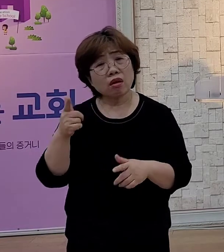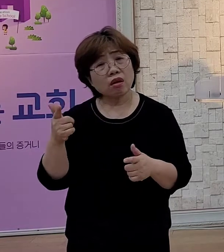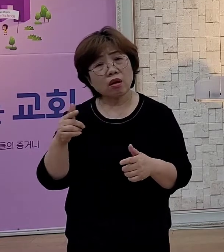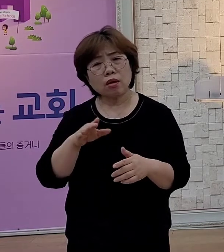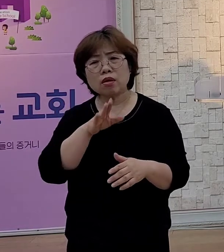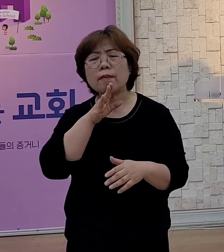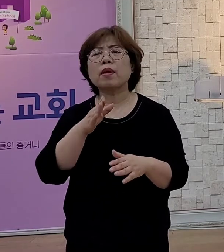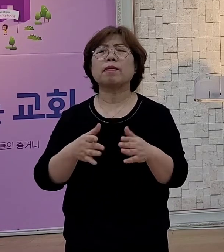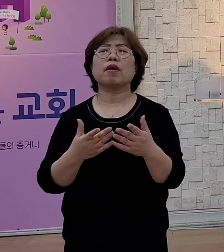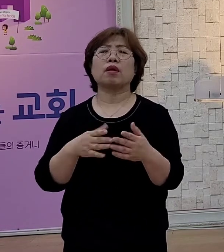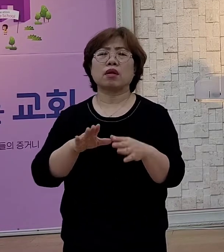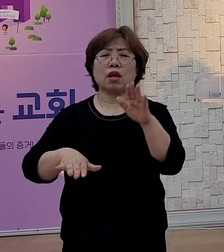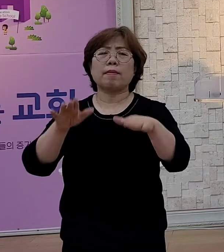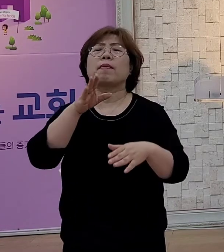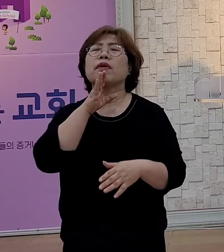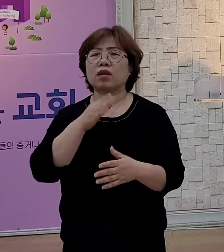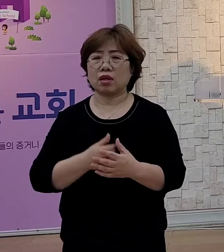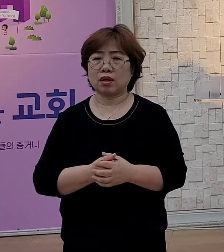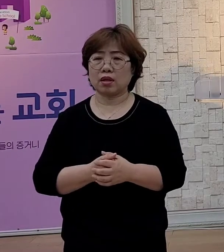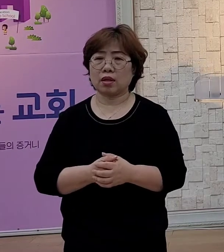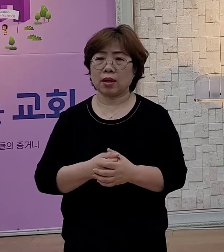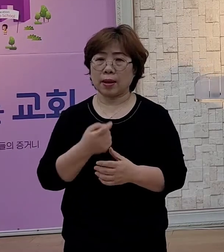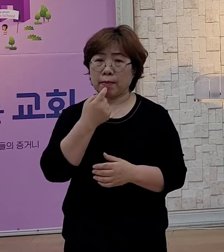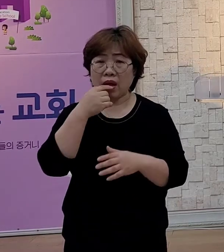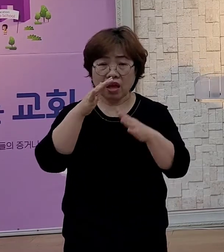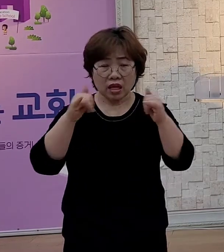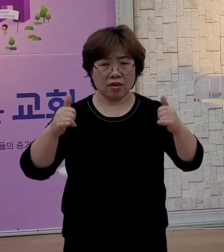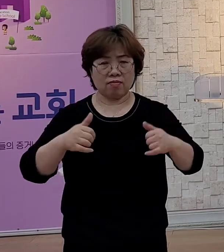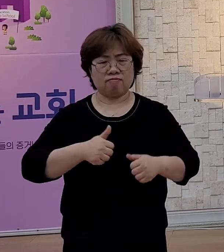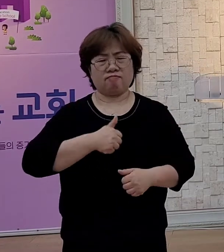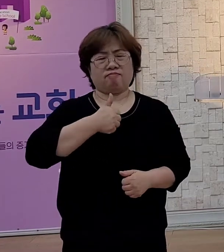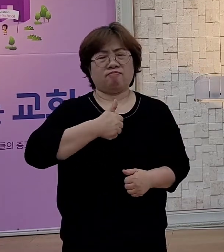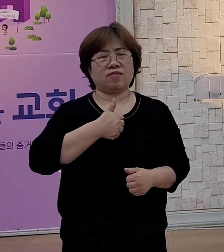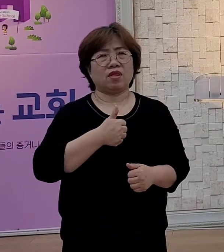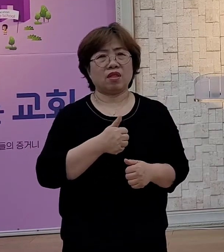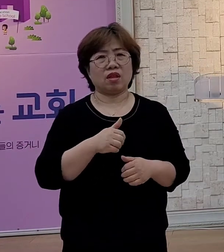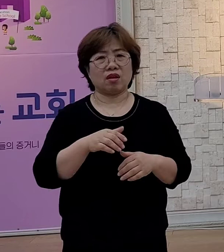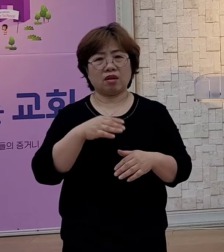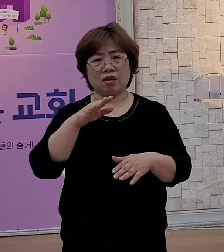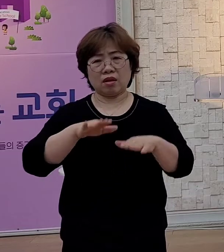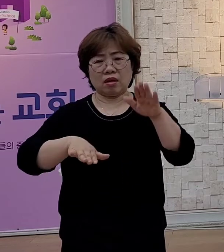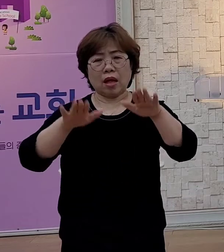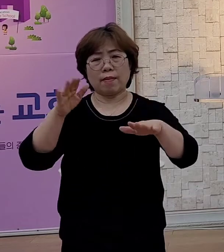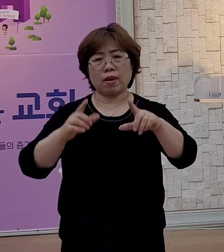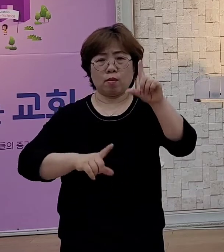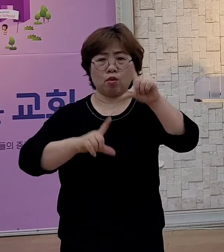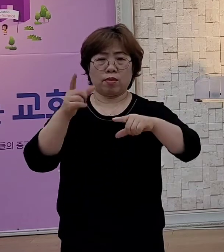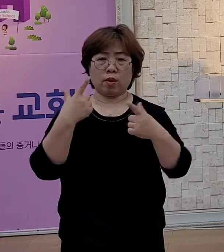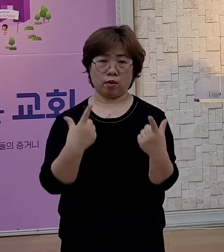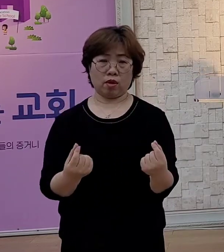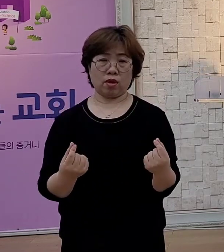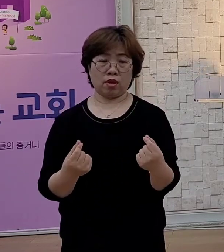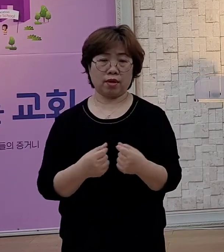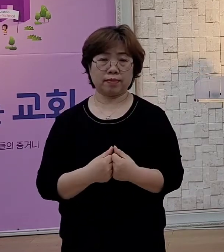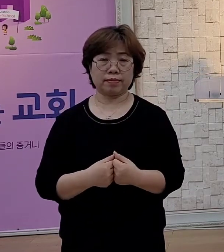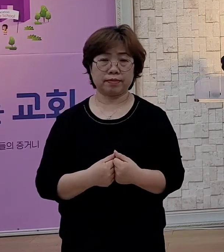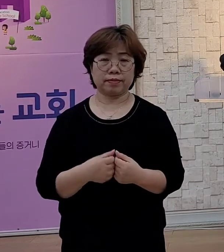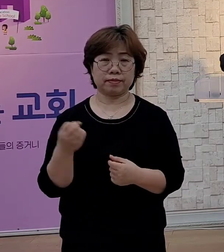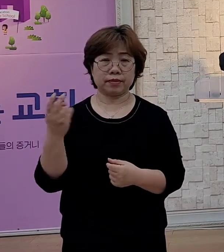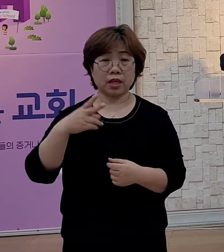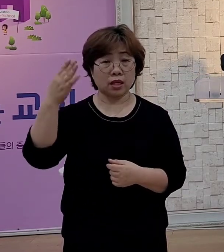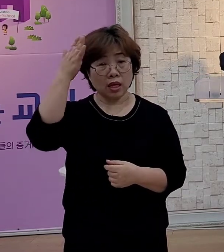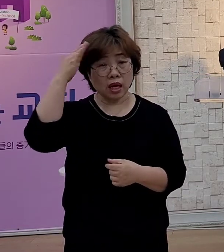때 이 백인 우월주의도 심각한 차별이다라는 겁니다. 그러면 우리 한국으로 다시 들어와